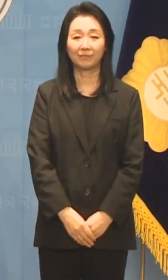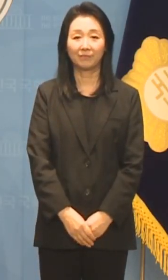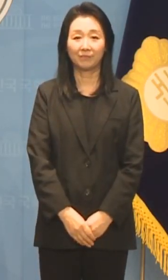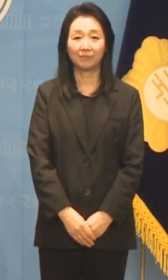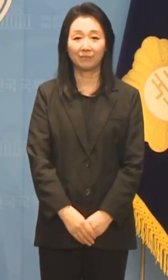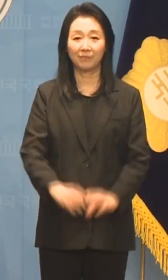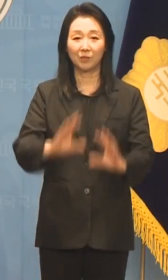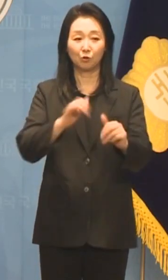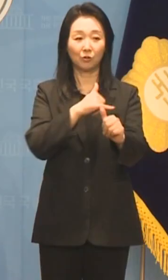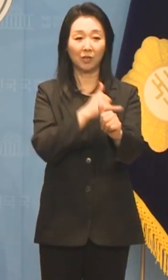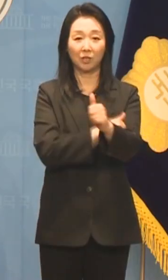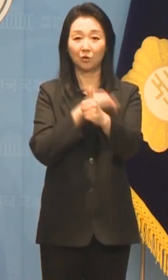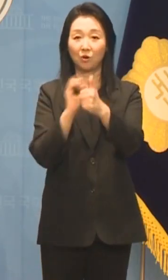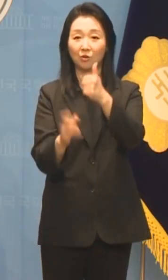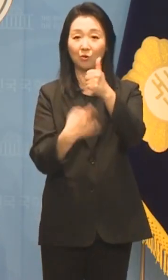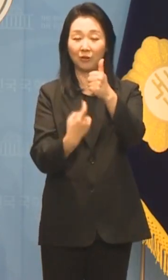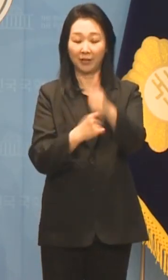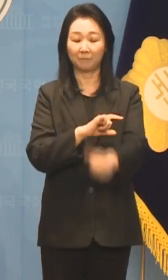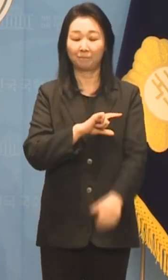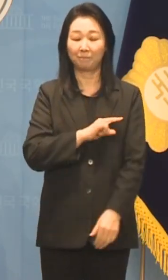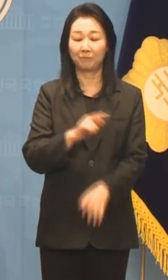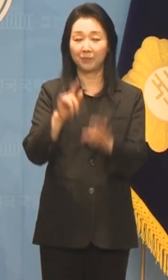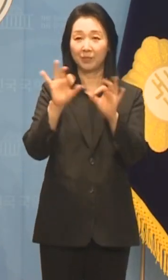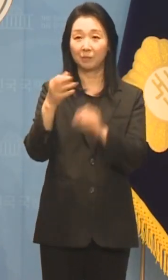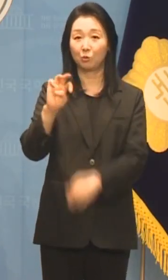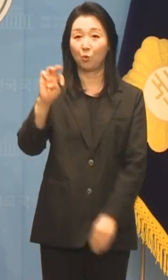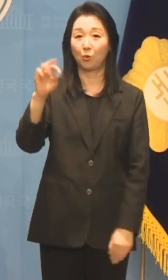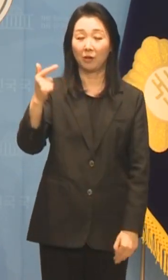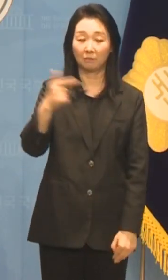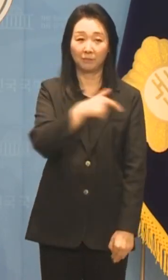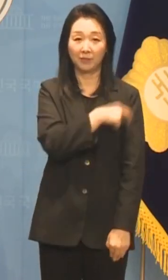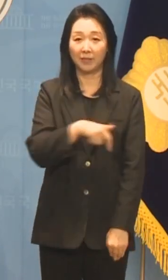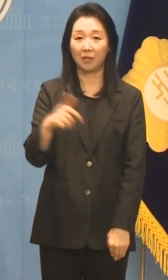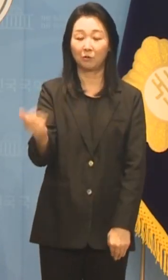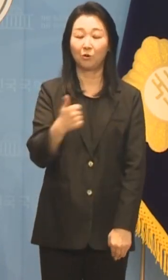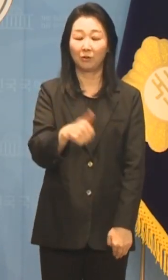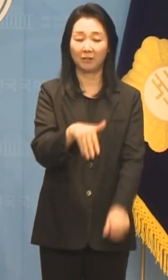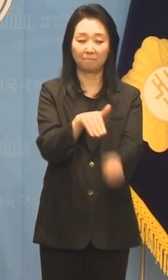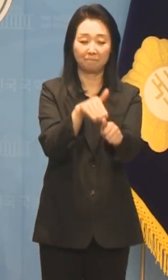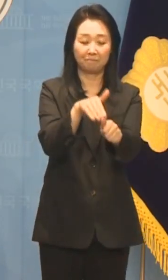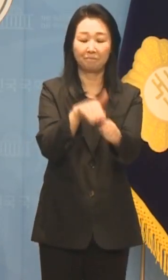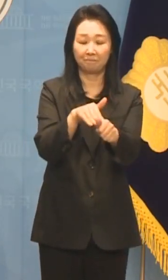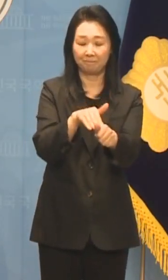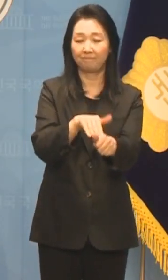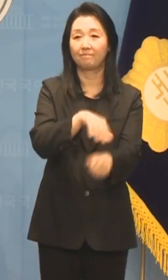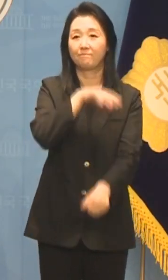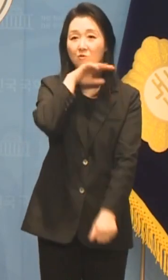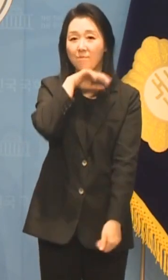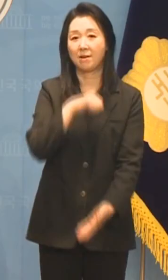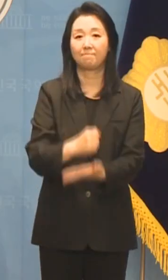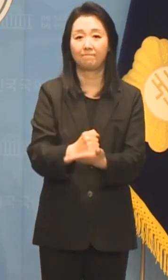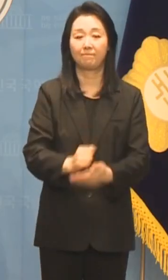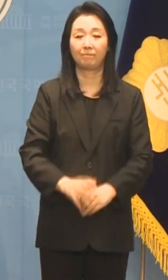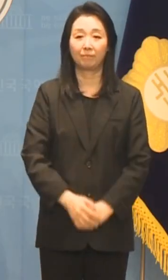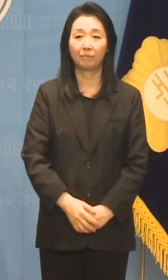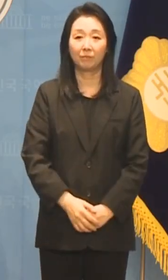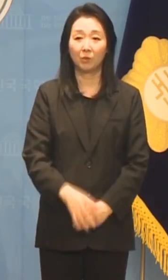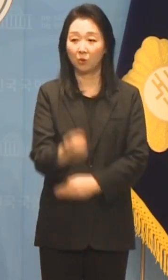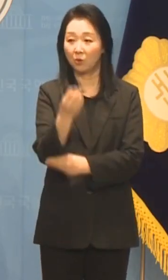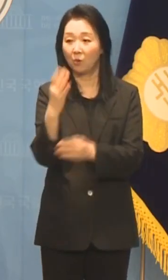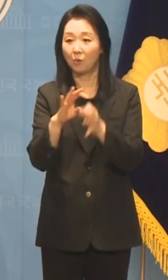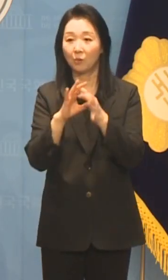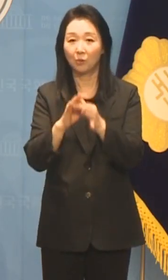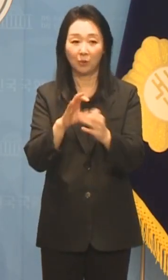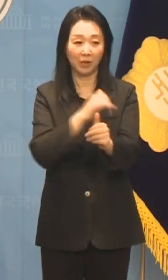인권위의 김용원 상임위원의 부적절한 개입 행위를 규탄합니다. 오늘 오전 한 언론을 통해